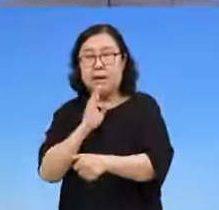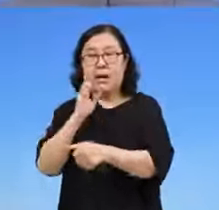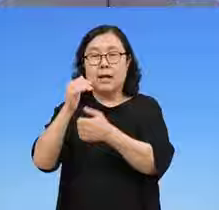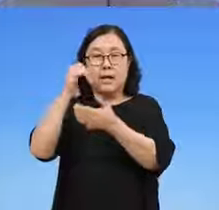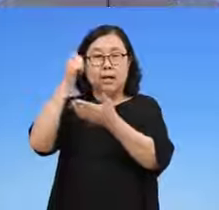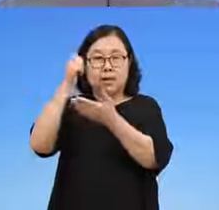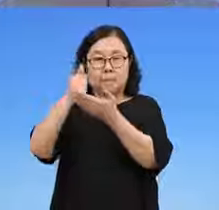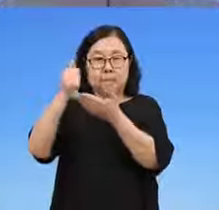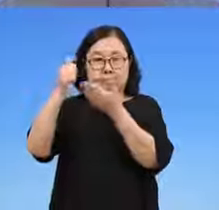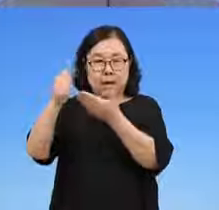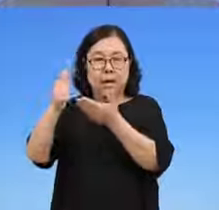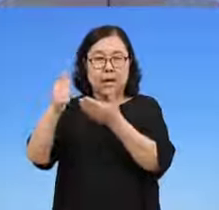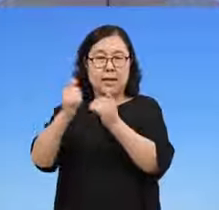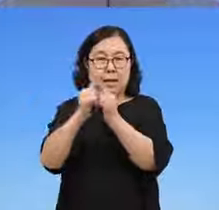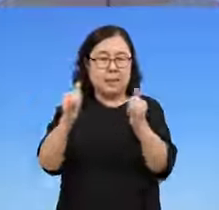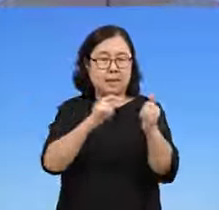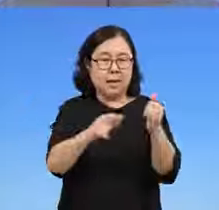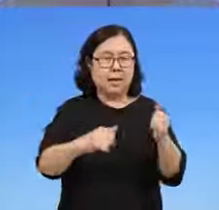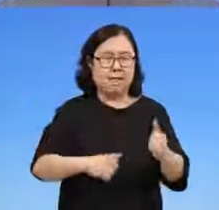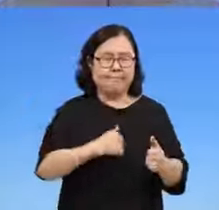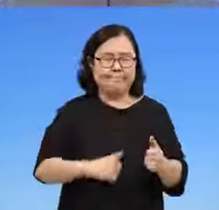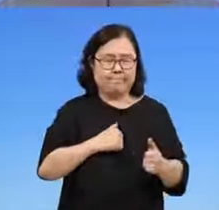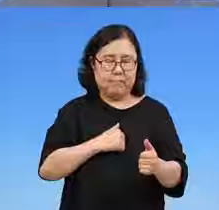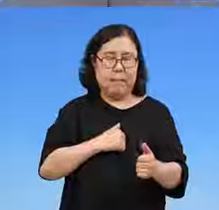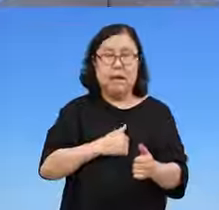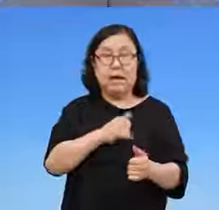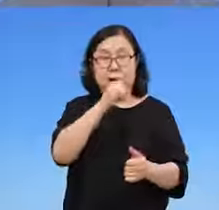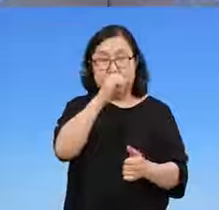그렇게 하나님께 사람들에게 썽이 나 있는,